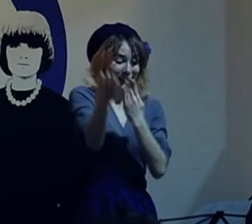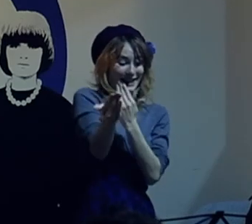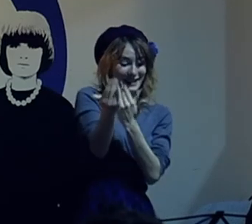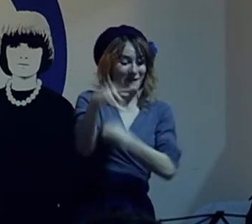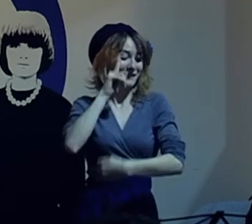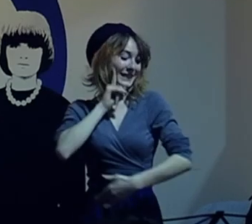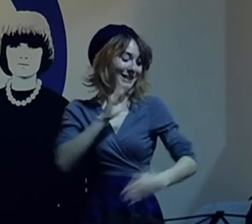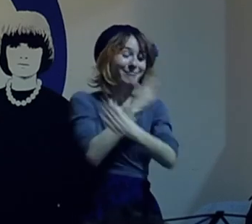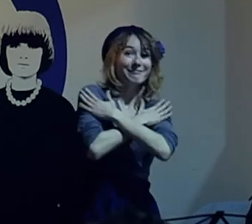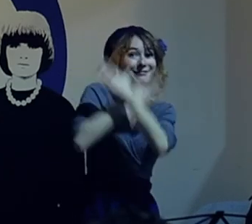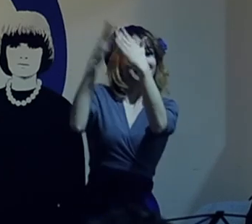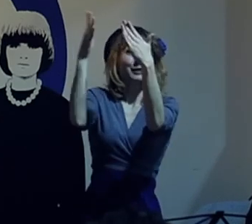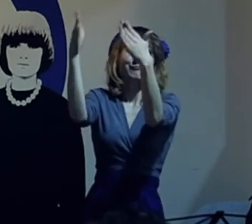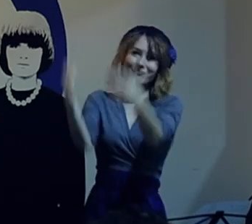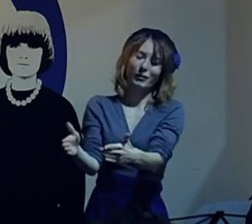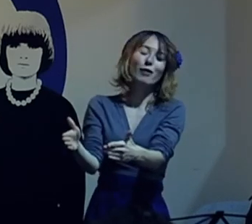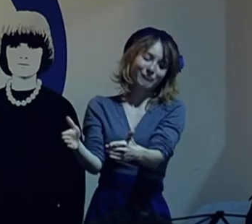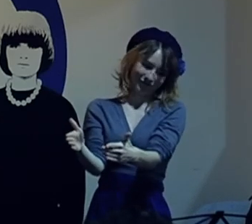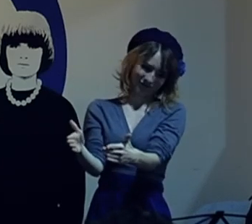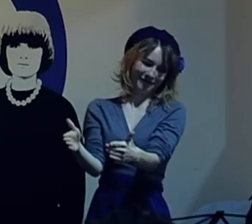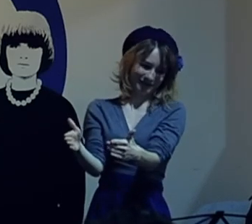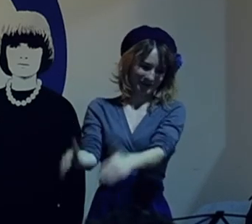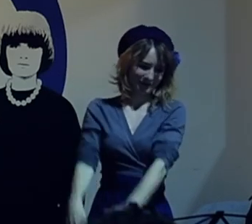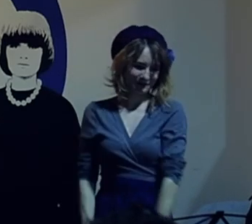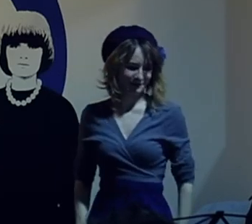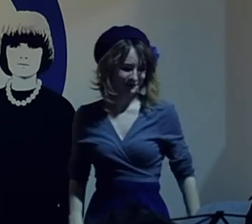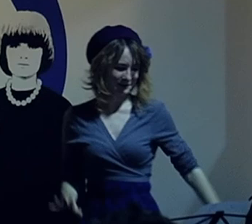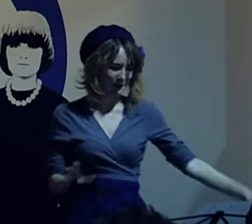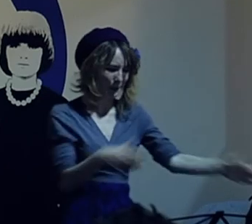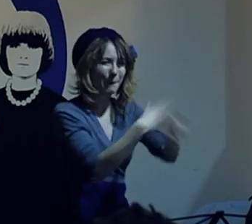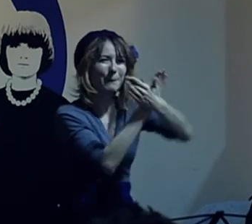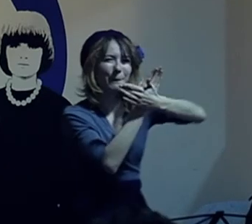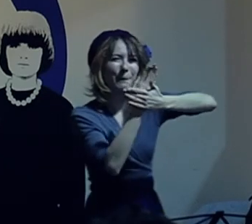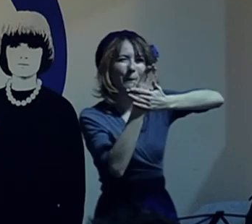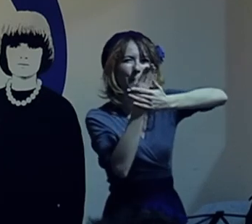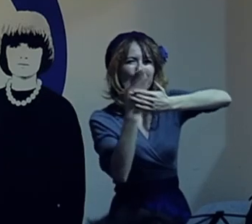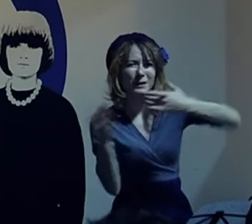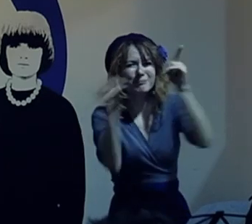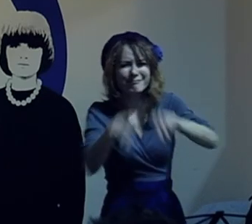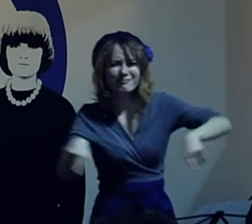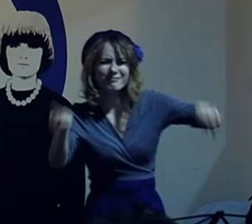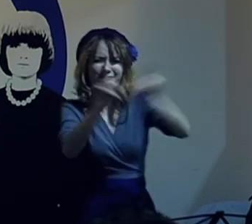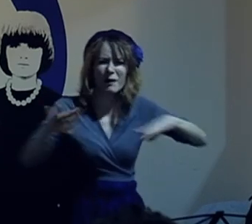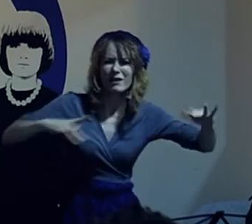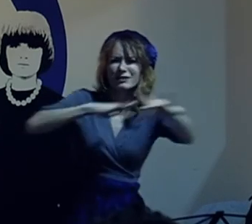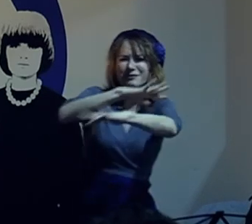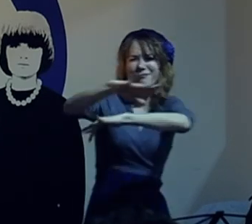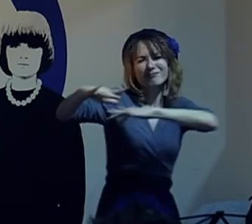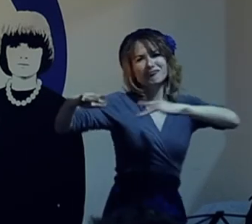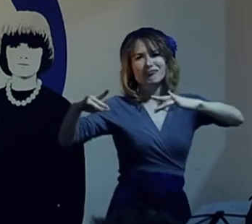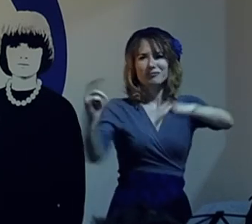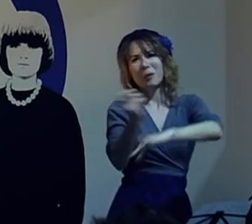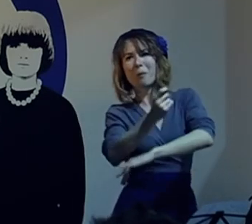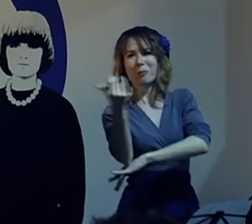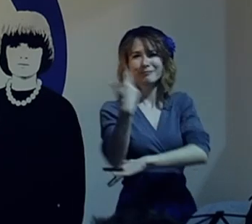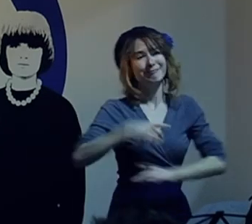Ouais, comme une fille sage, qu'elle est sûrement. Comme tous les matins, il n'y a pas foule, les